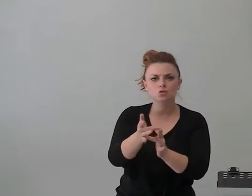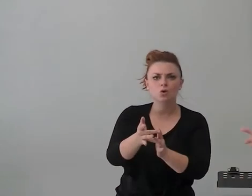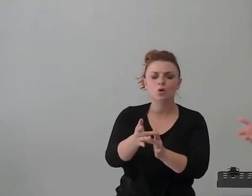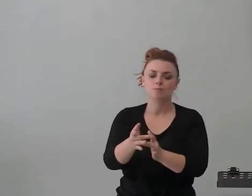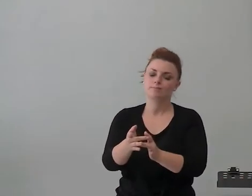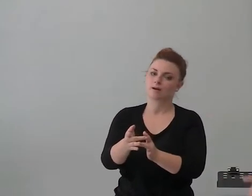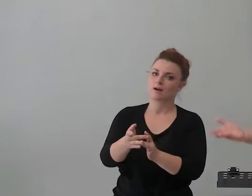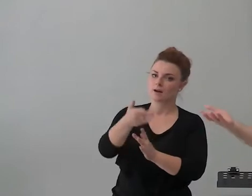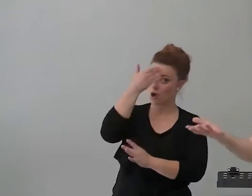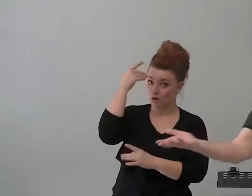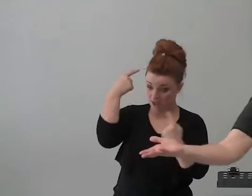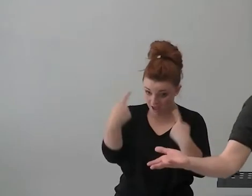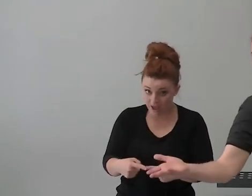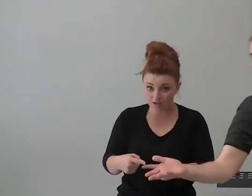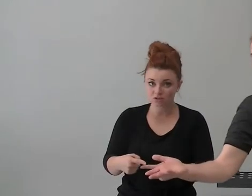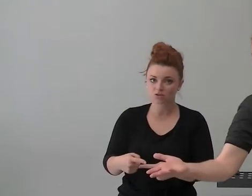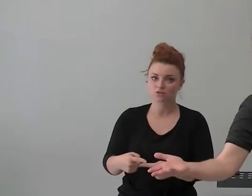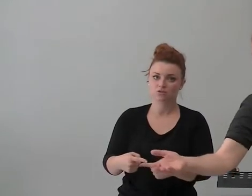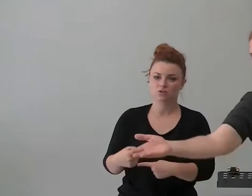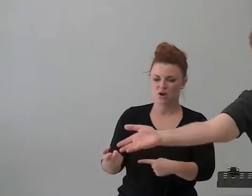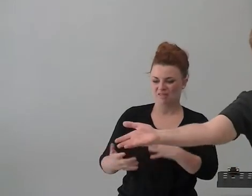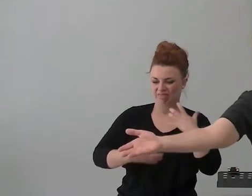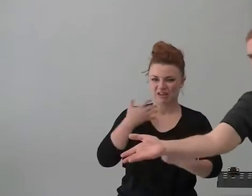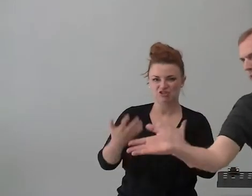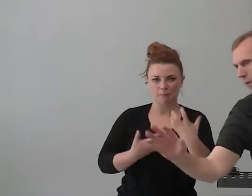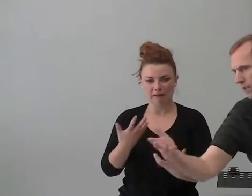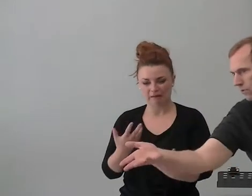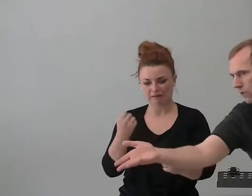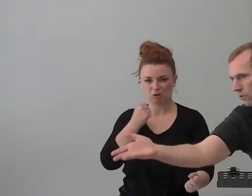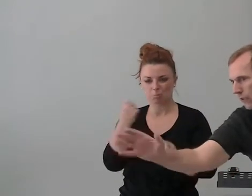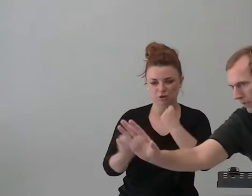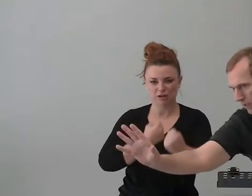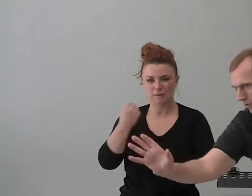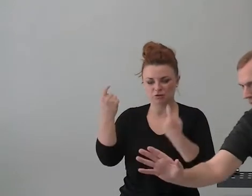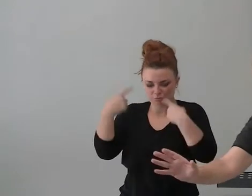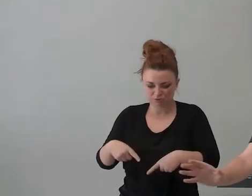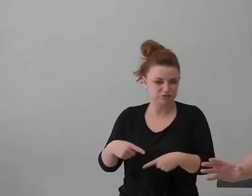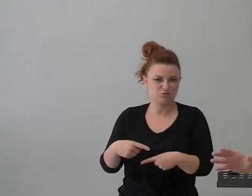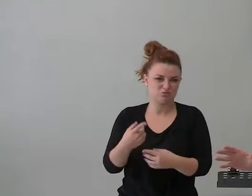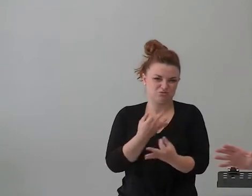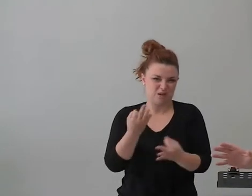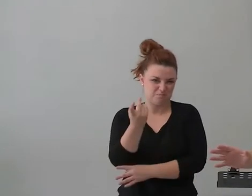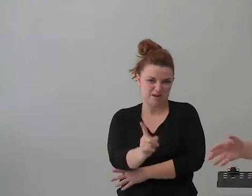la vita perfetta e tu non sai niente. Povero Riccardo, mi spiace, ho lasciato te a casa,